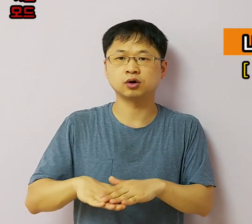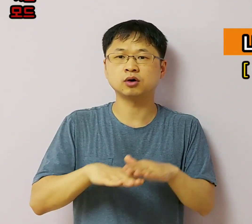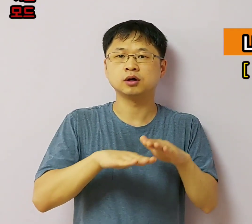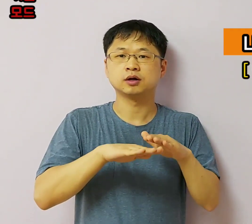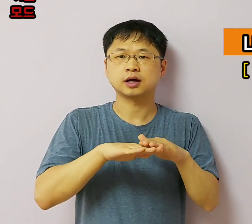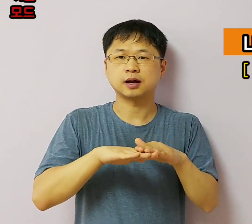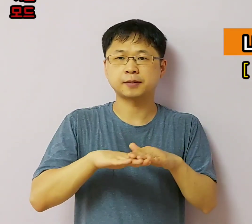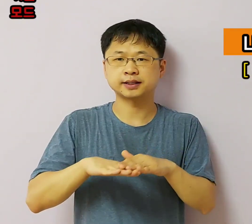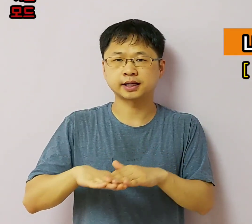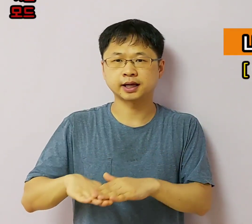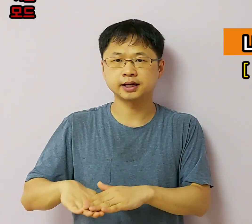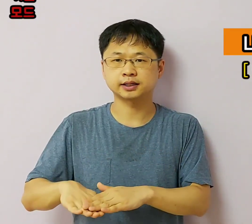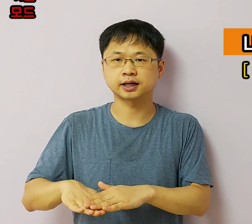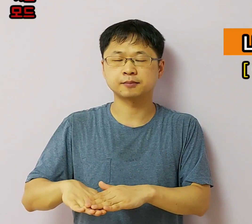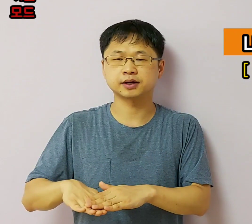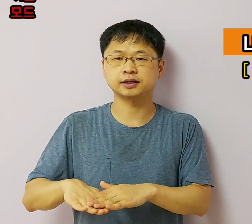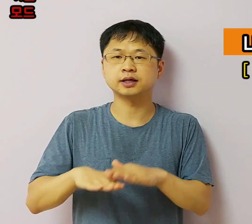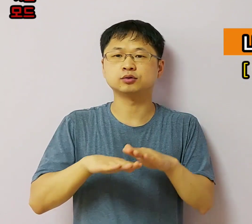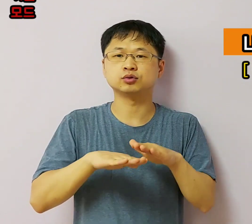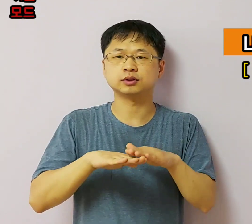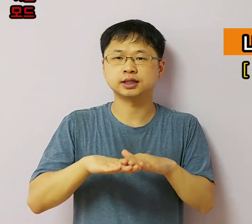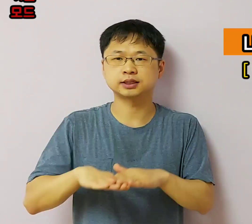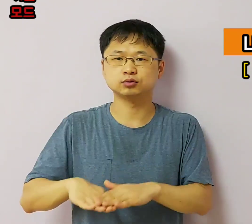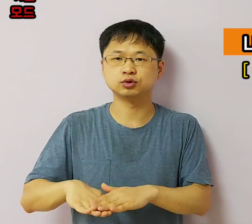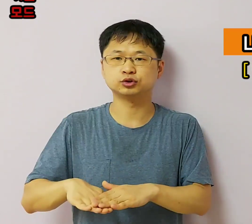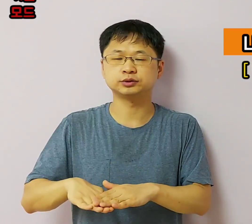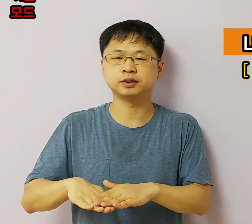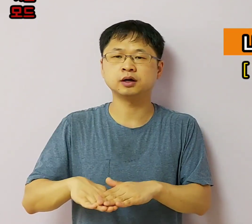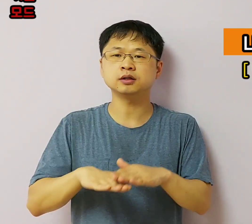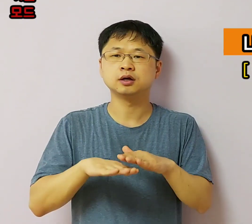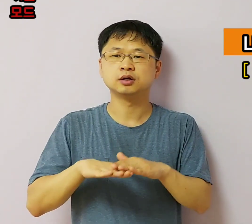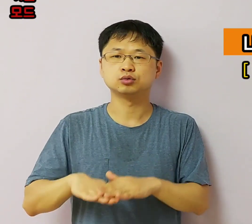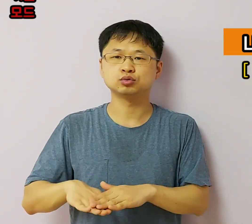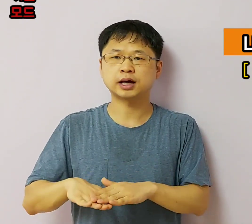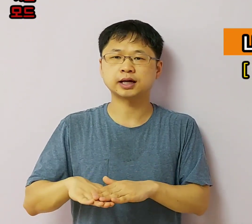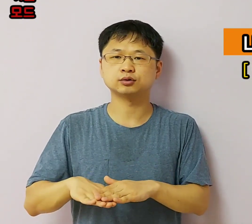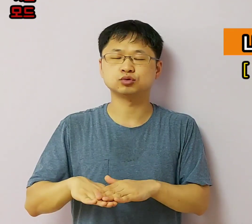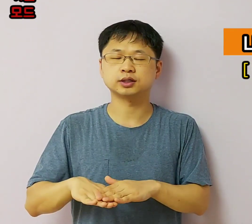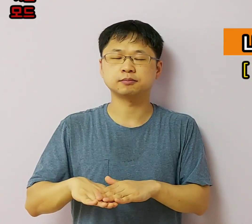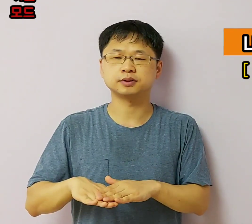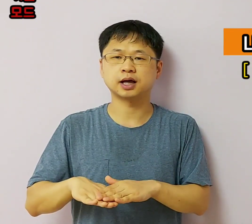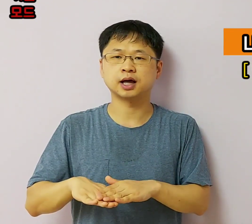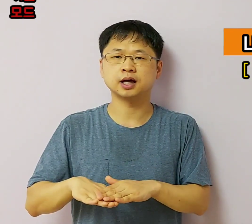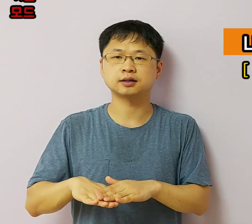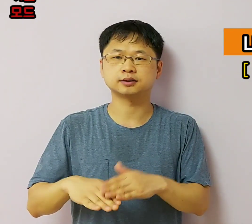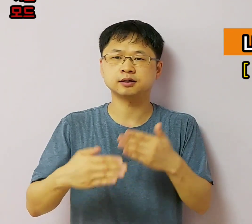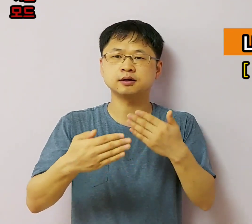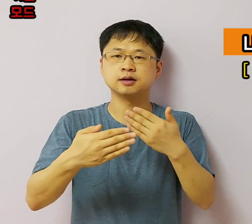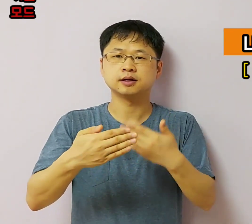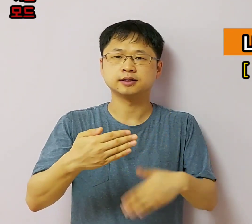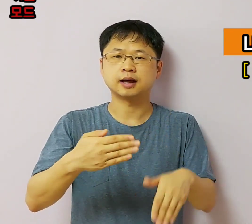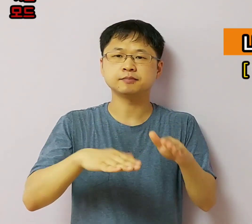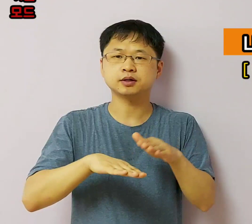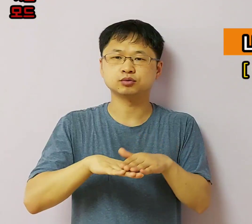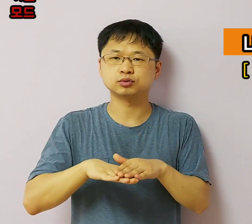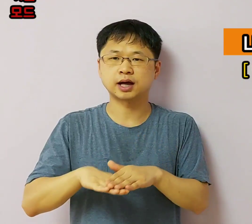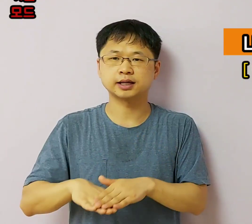거죠. 바닥에 이렇게 가볍게 내려두는 거 살짝 눌러주시면 두다라는 수가 됩니다. 그래서 남겨두다